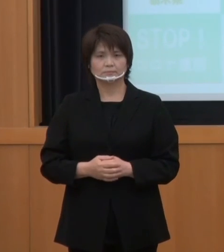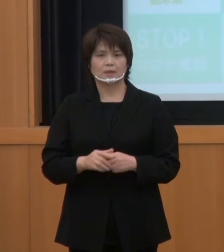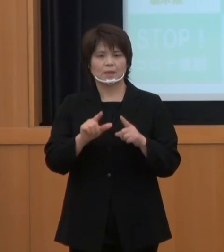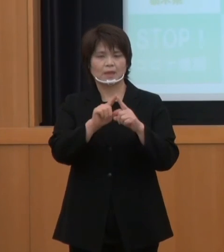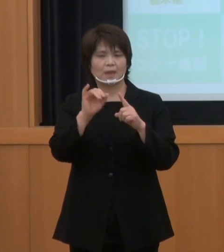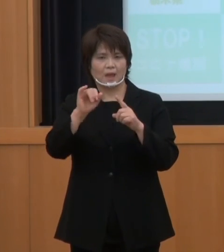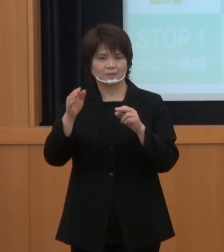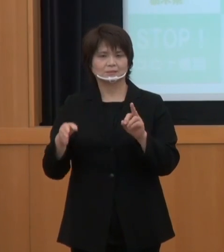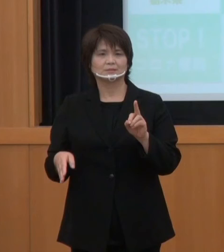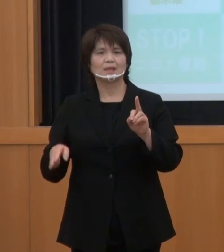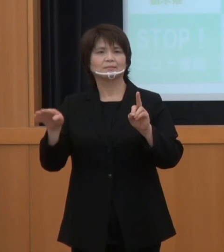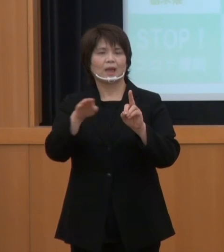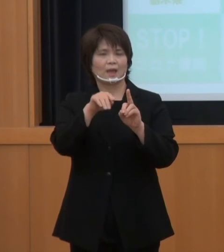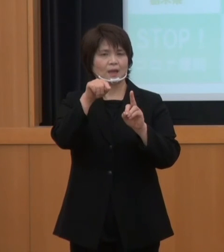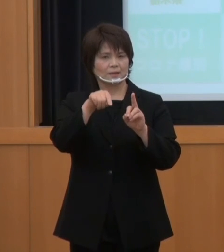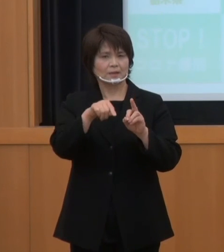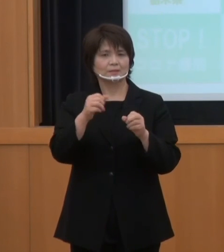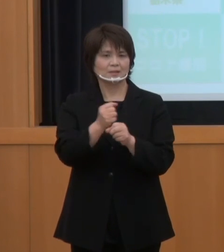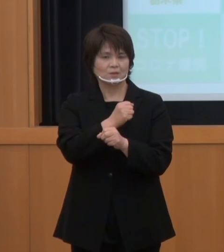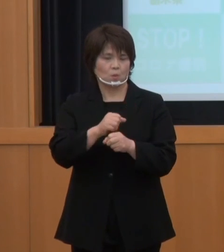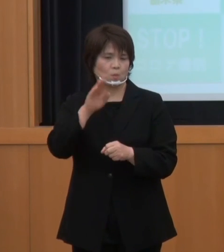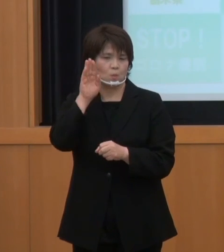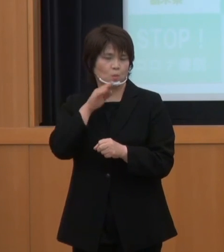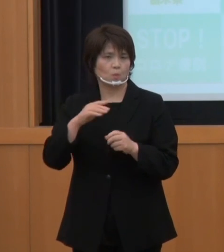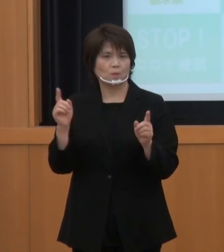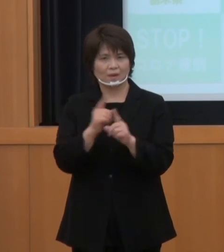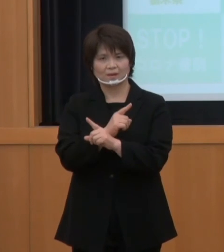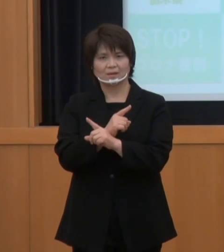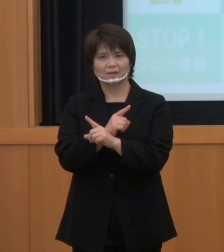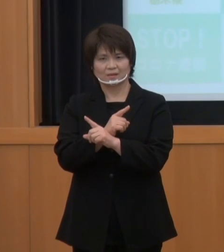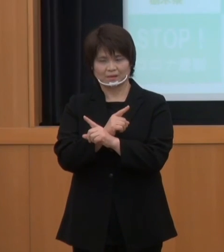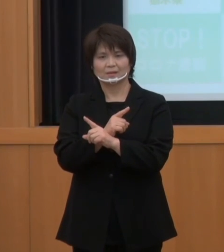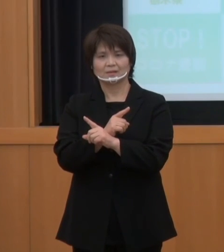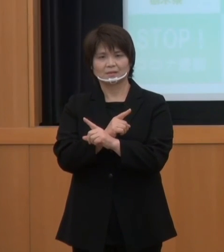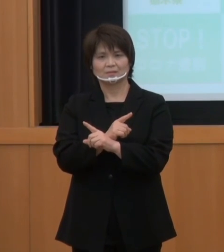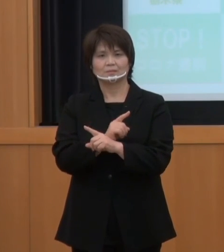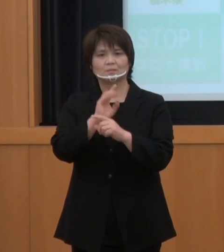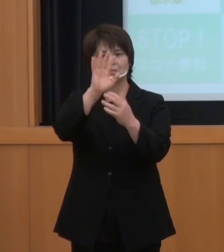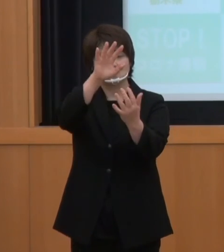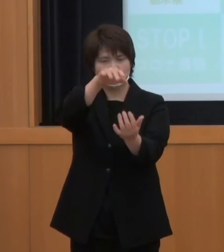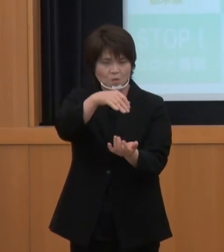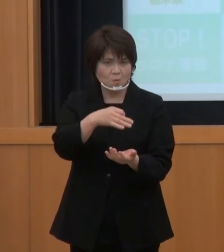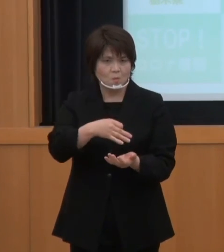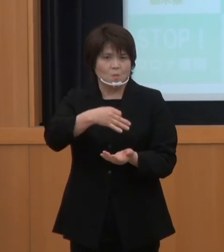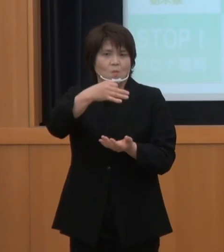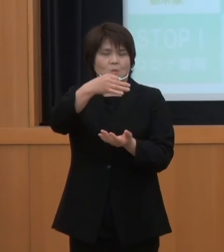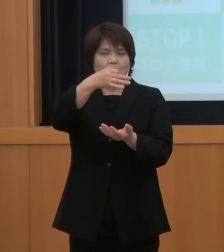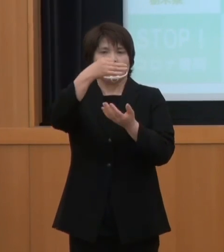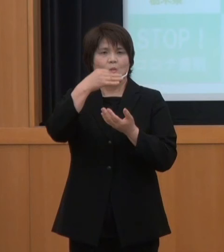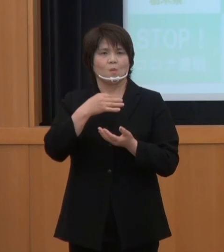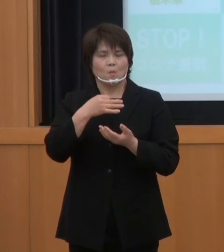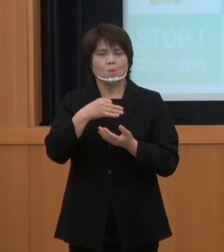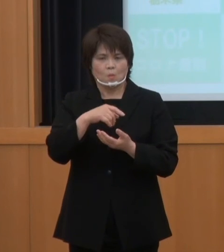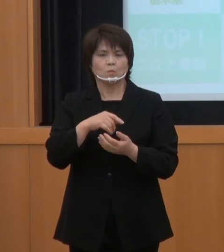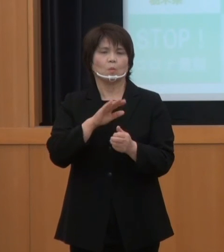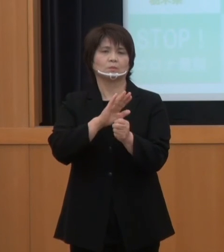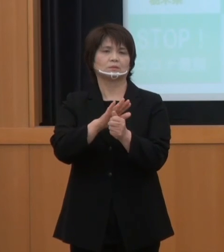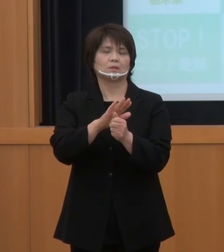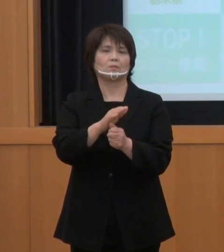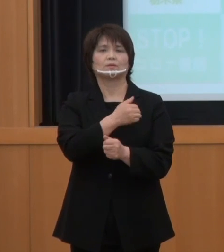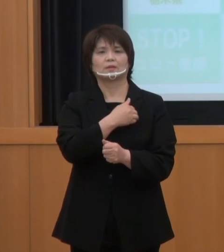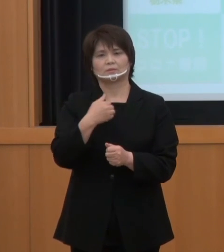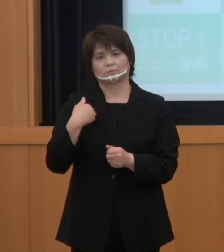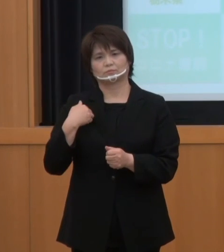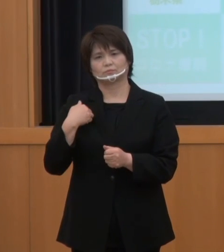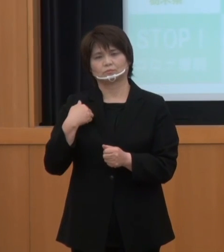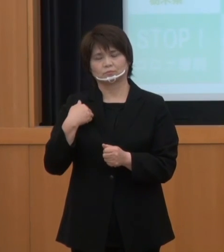センターで作業の効率化、収益率の向上、こういう点での支援はできること